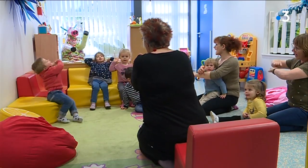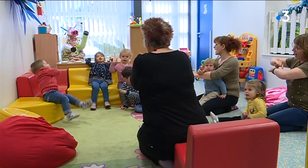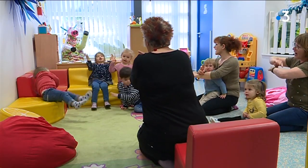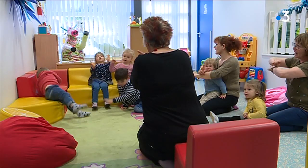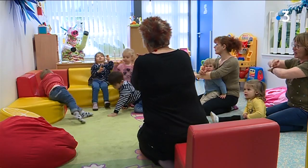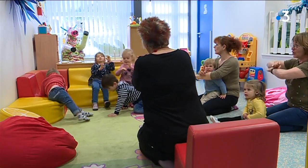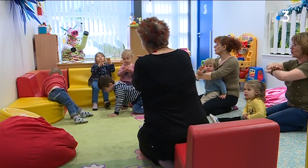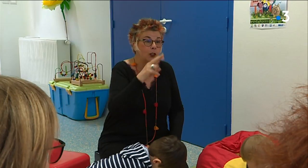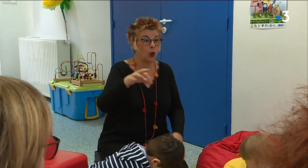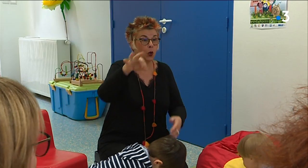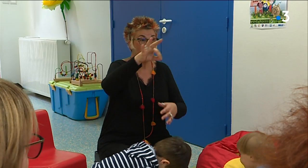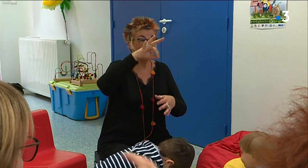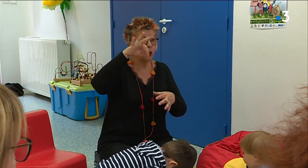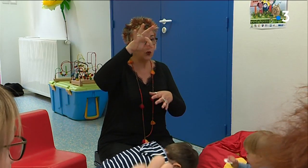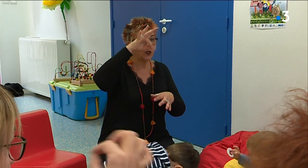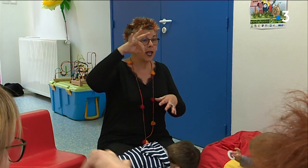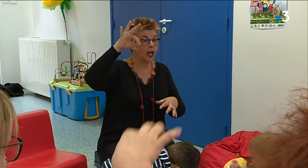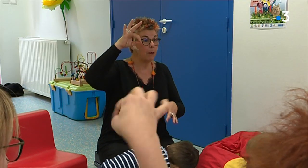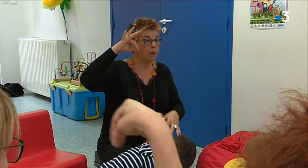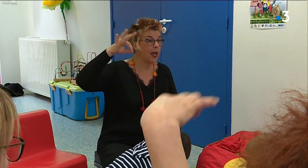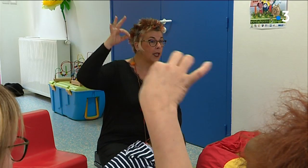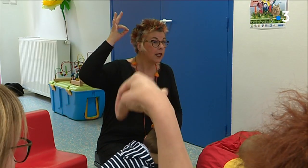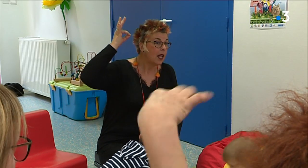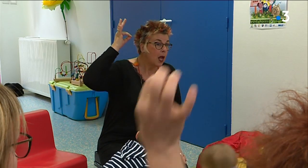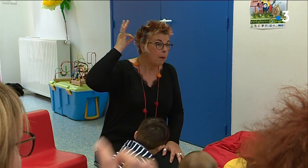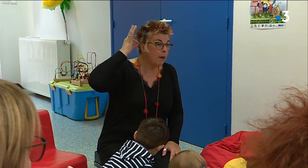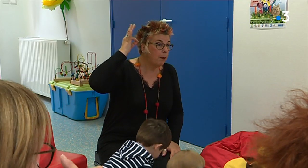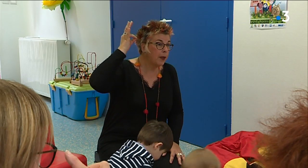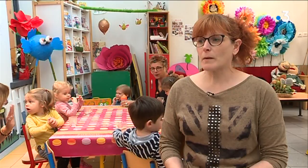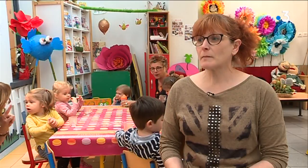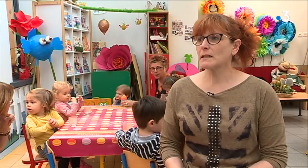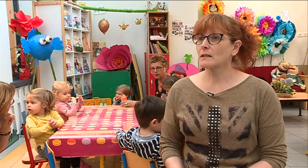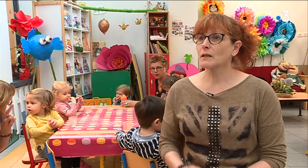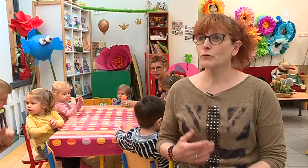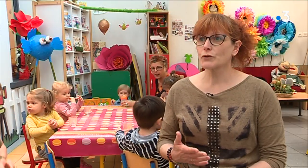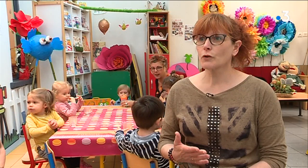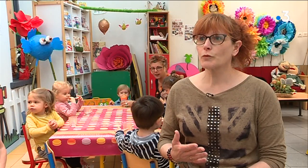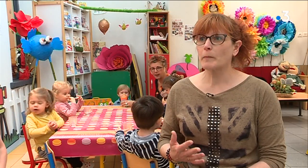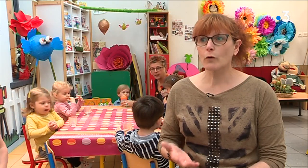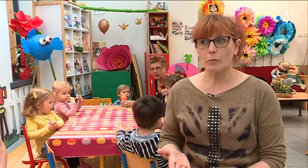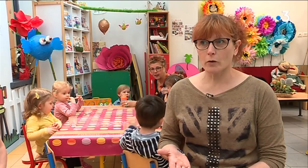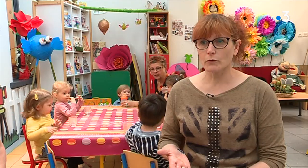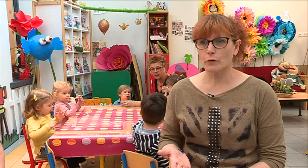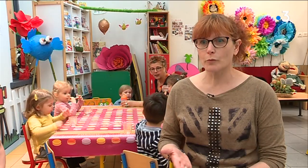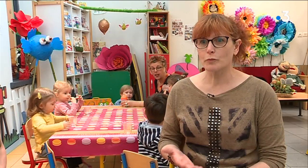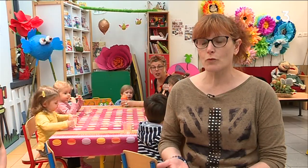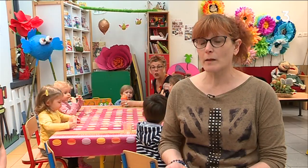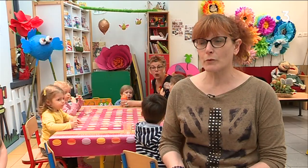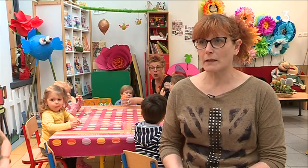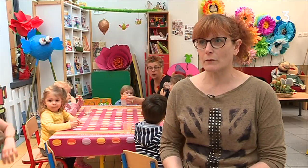façon qu'il ait de s'exprimer c'est de pleurer Moi-même c'était très frustrant de ne comprendre pourquoi il pleurait en